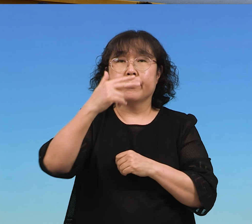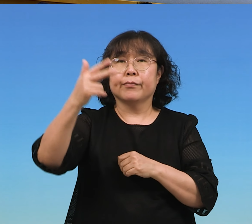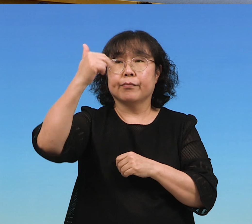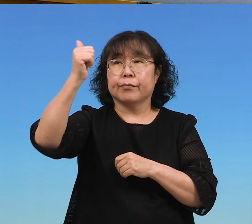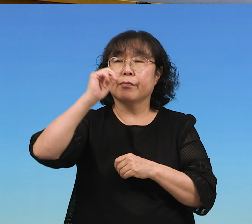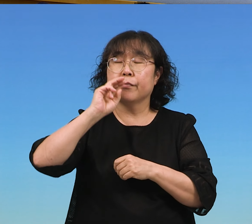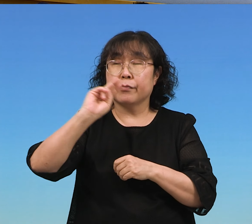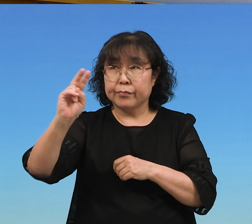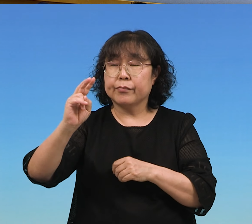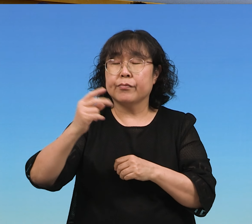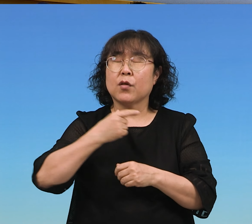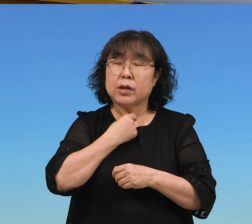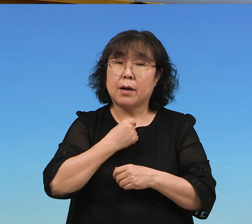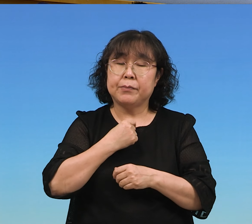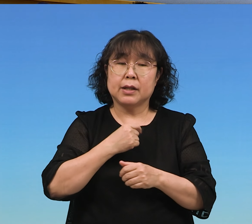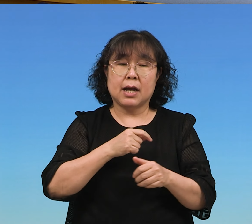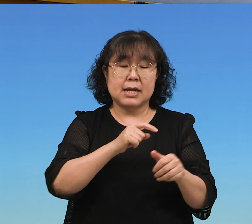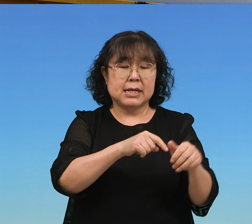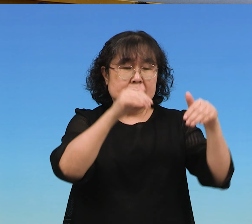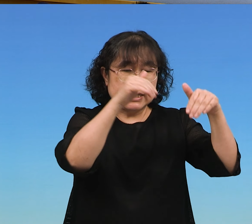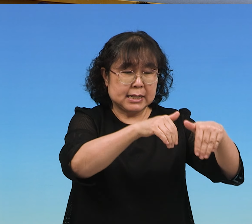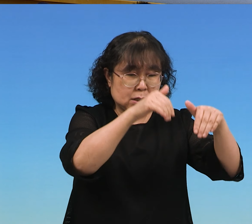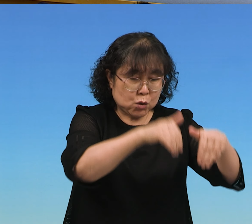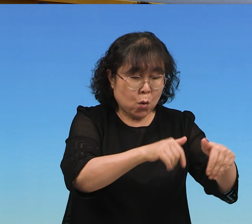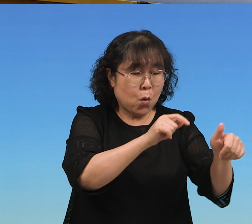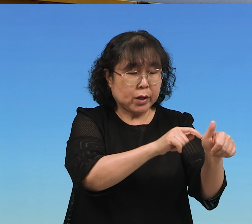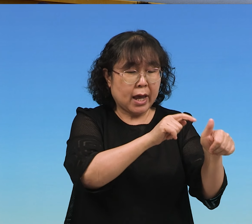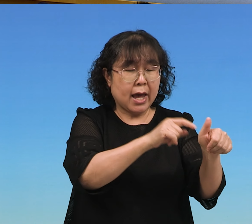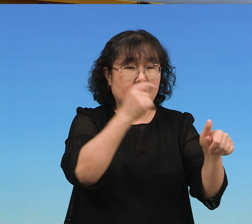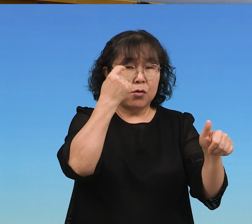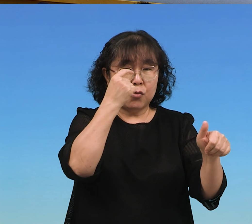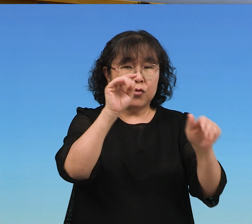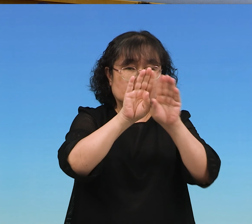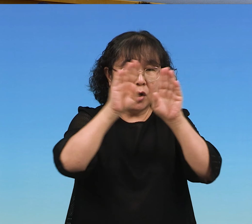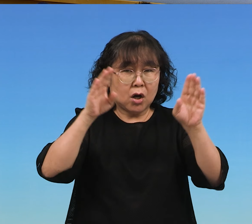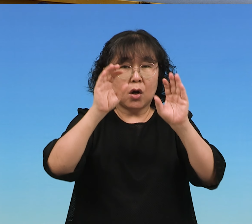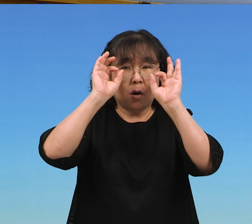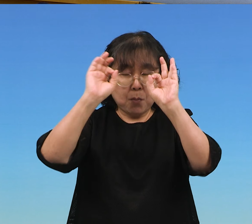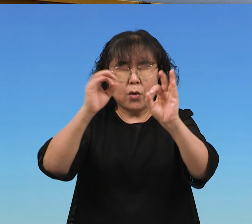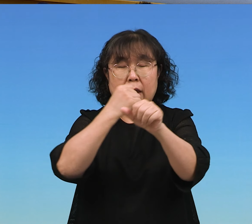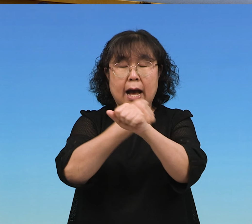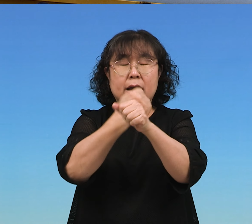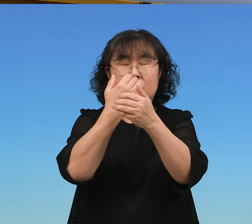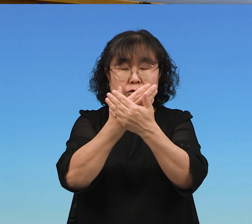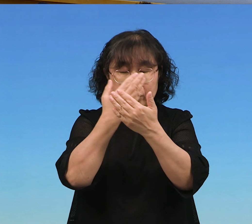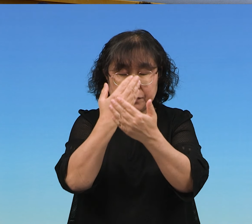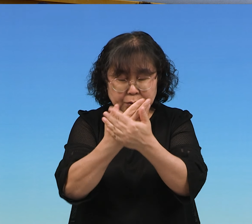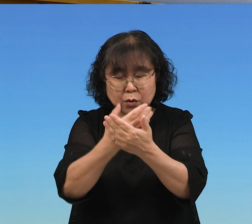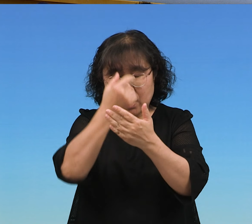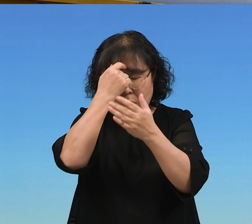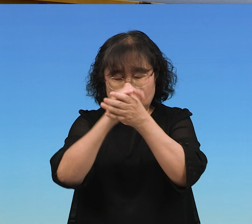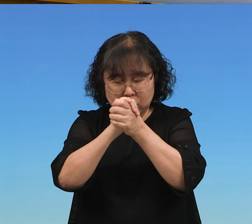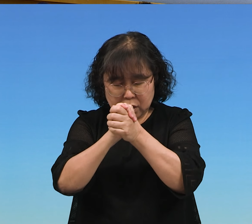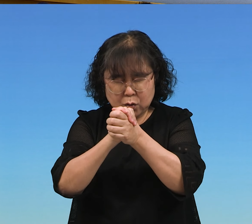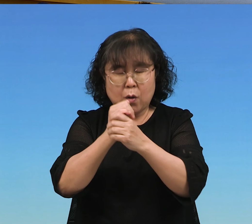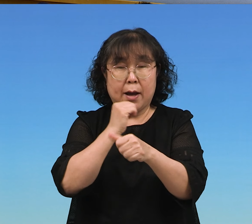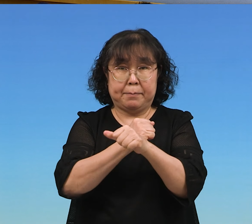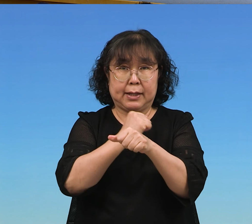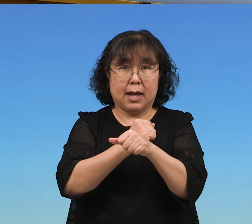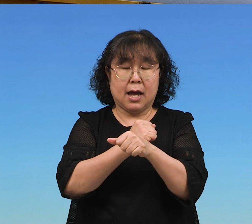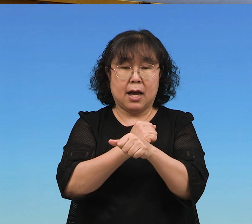기도하여 이르되 여호와여 원하건대 그의 눈을 열어서 보게 하옵소서 하니 그의 눈을